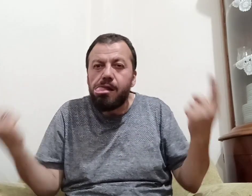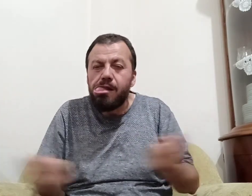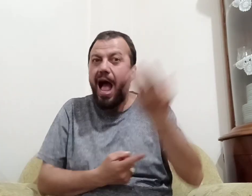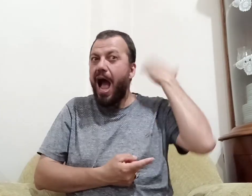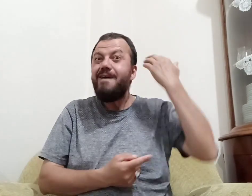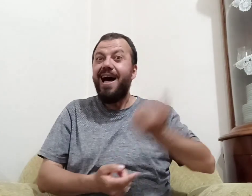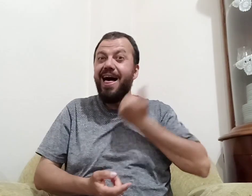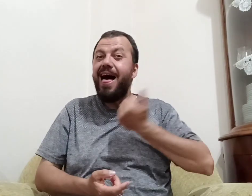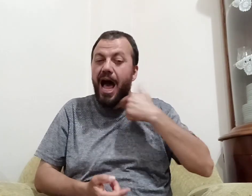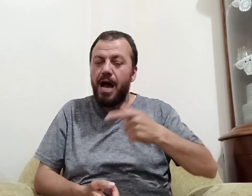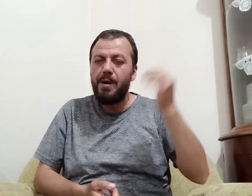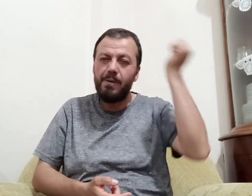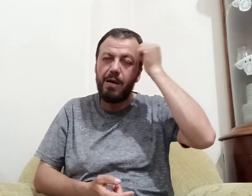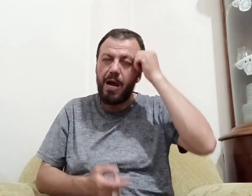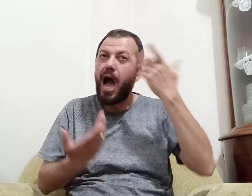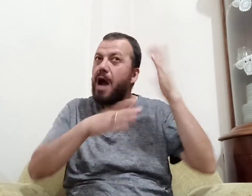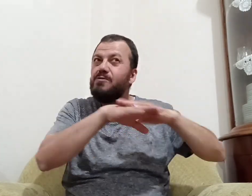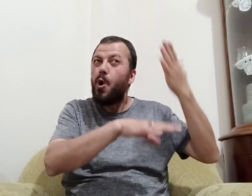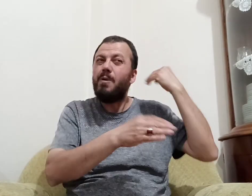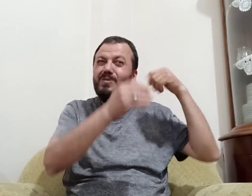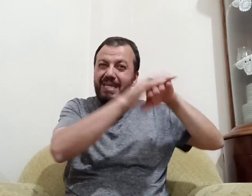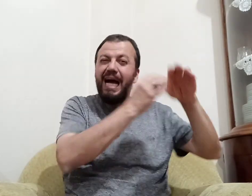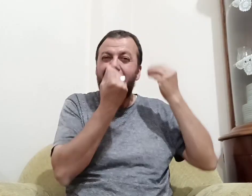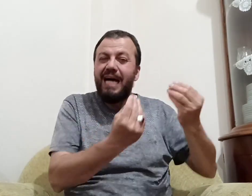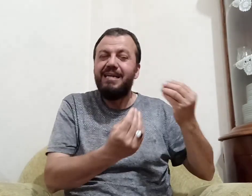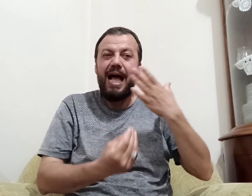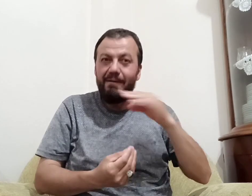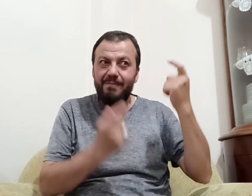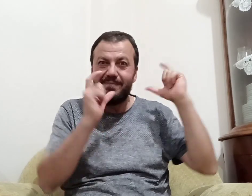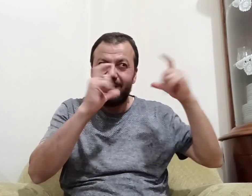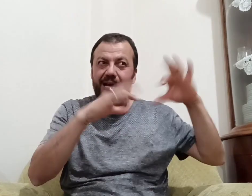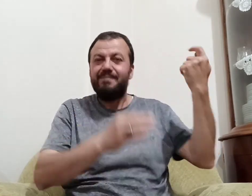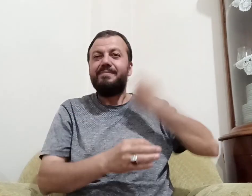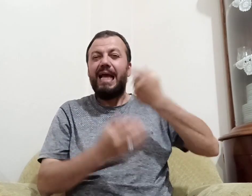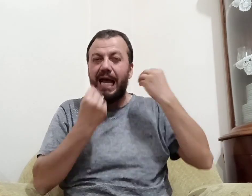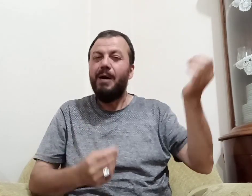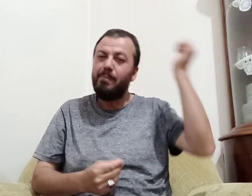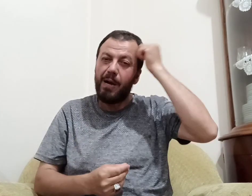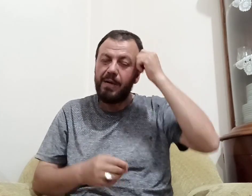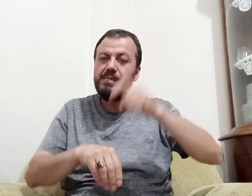Üzerine karton örtüp gazetelerle de örtüyormuş üzerine.